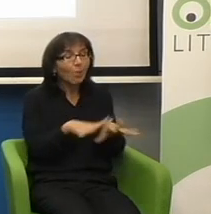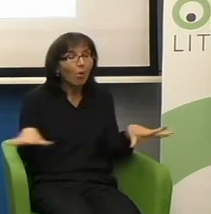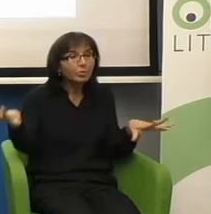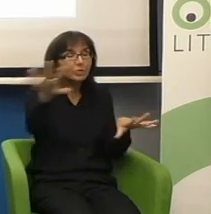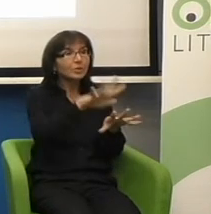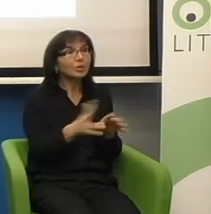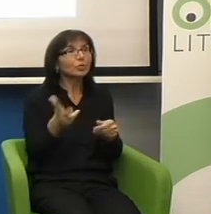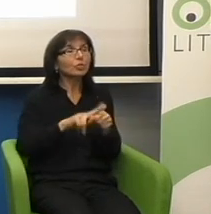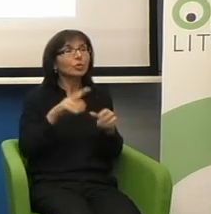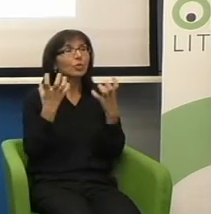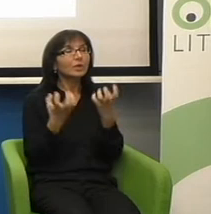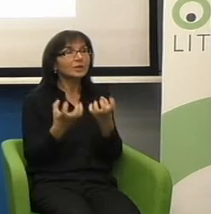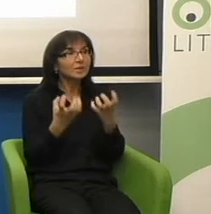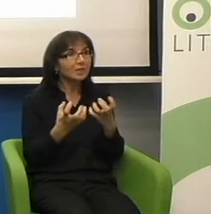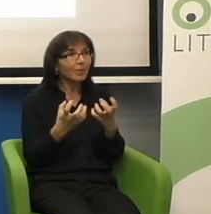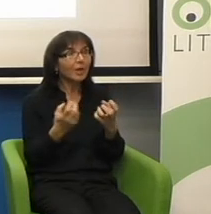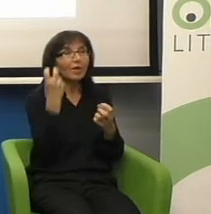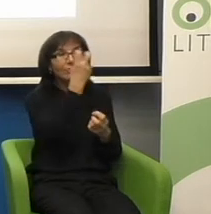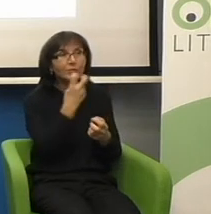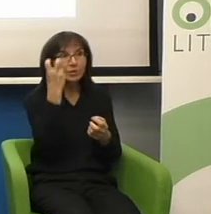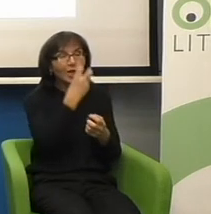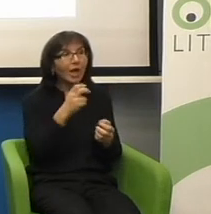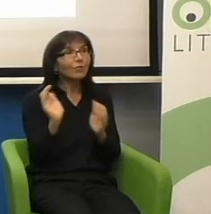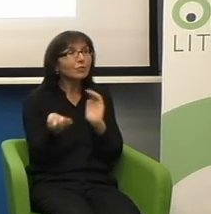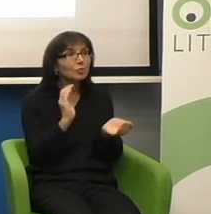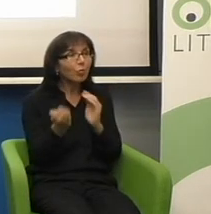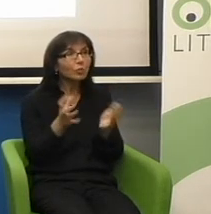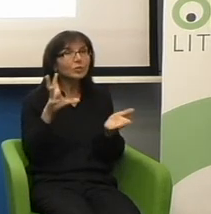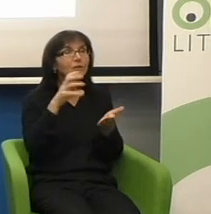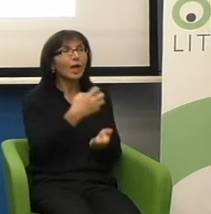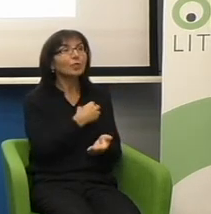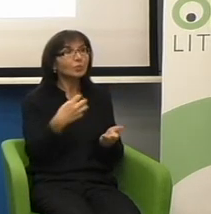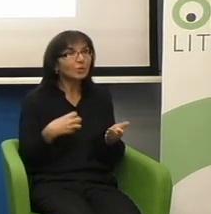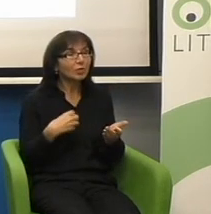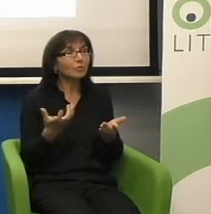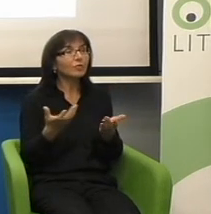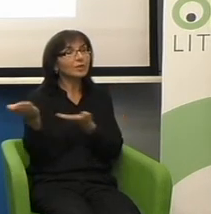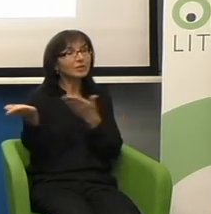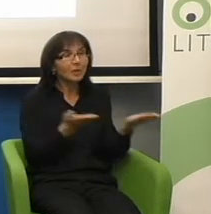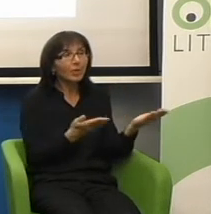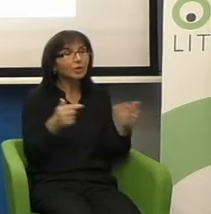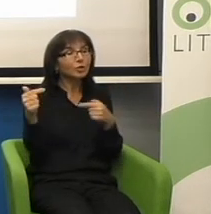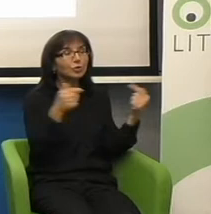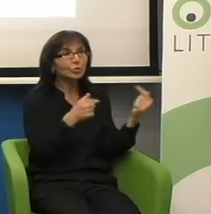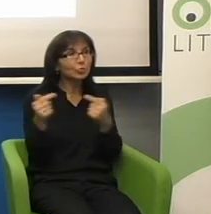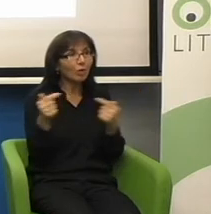cały czas w jakiś ciekawy sposób zagospodarowywać, zapraszać,